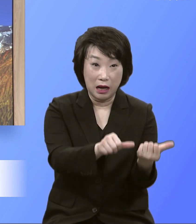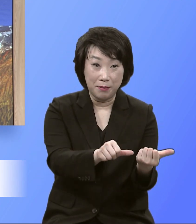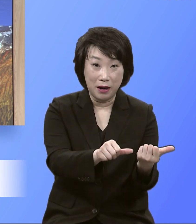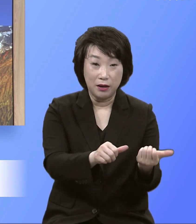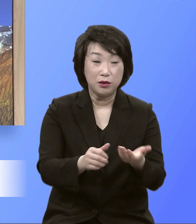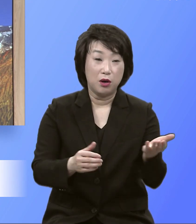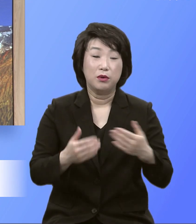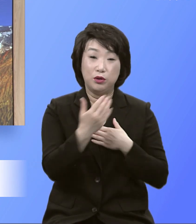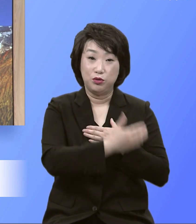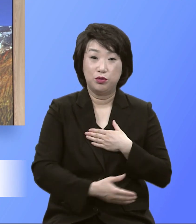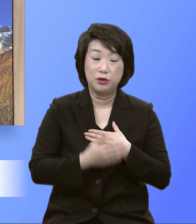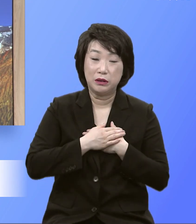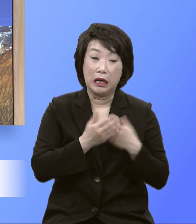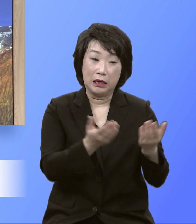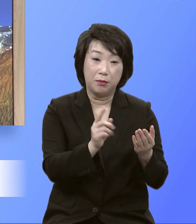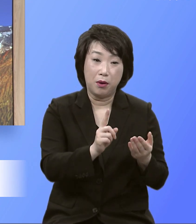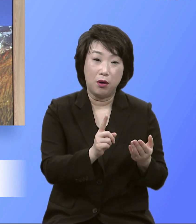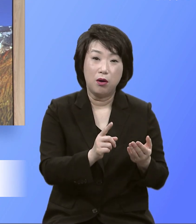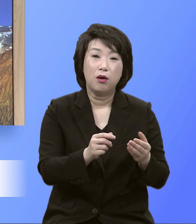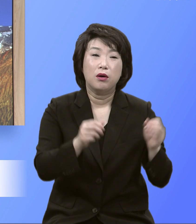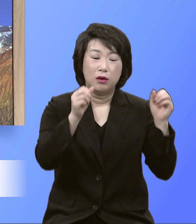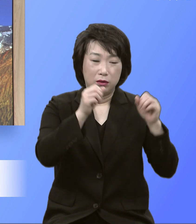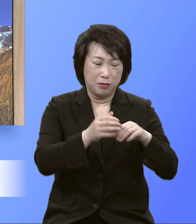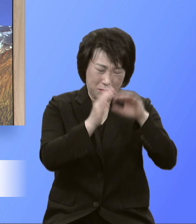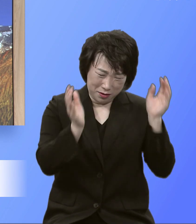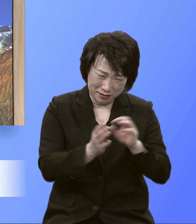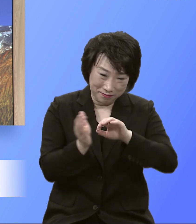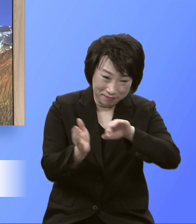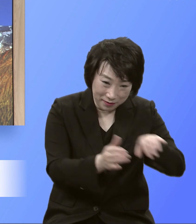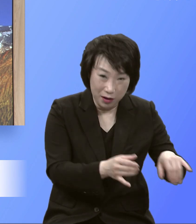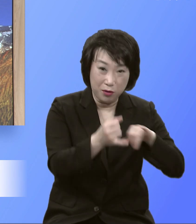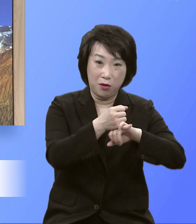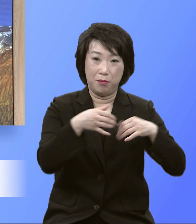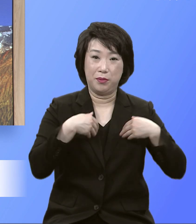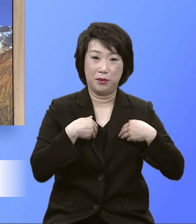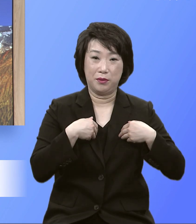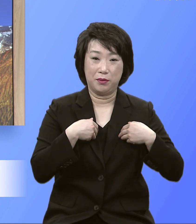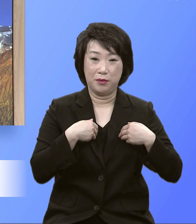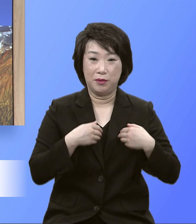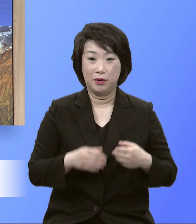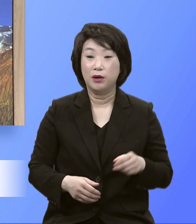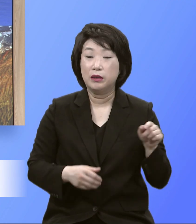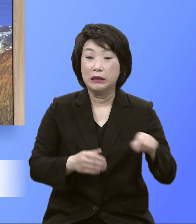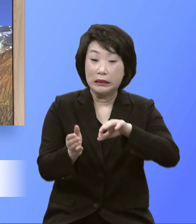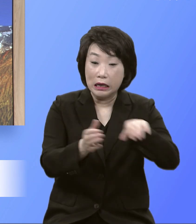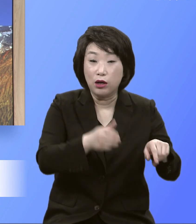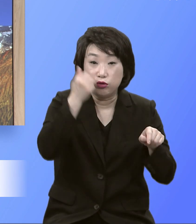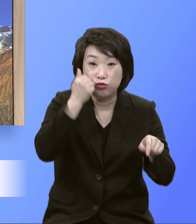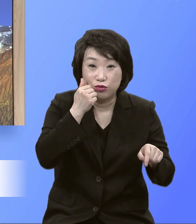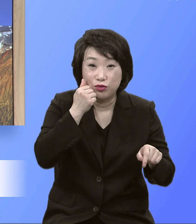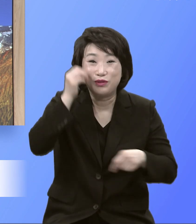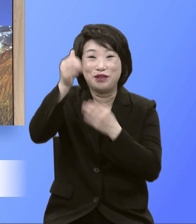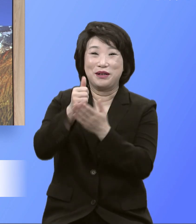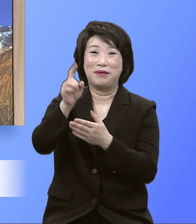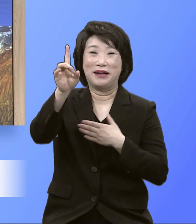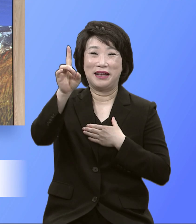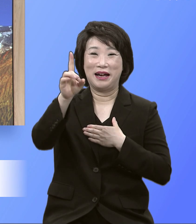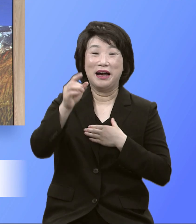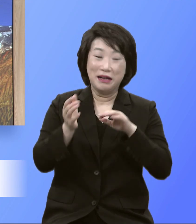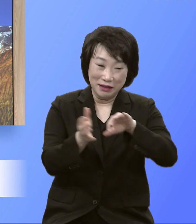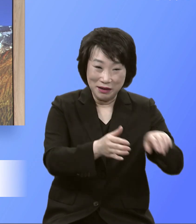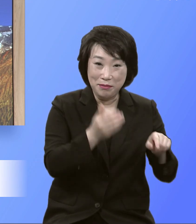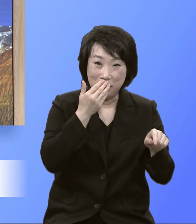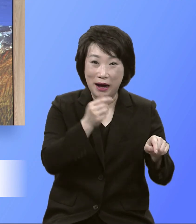그래서 육신의 일은 반드시 제거해야 된다. 누가 제거할 수 있어? 성령이 제거할